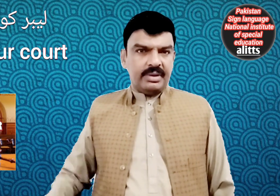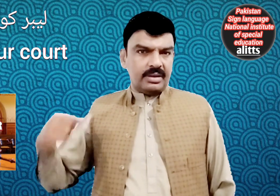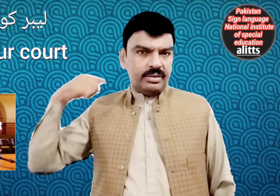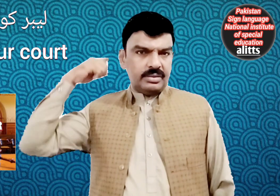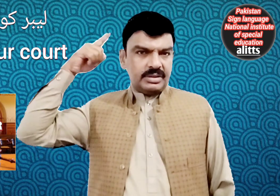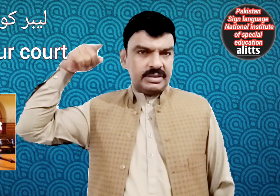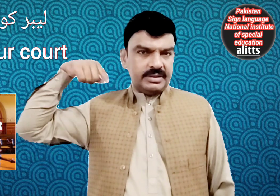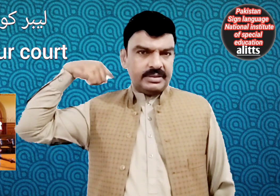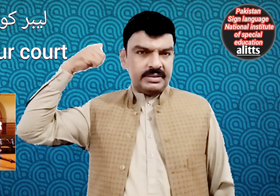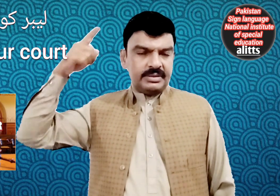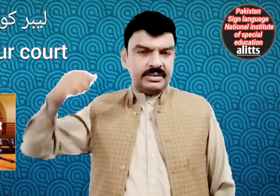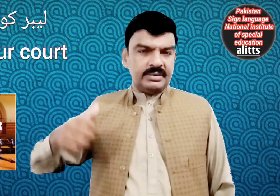लेबर कोट।